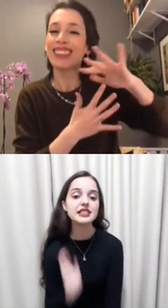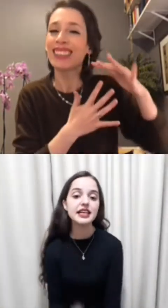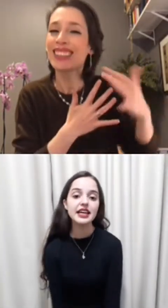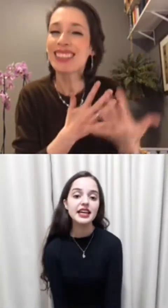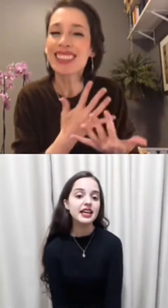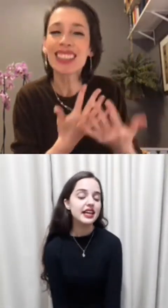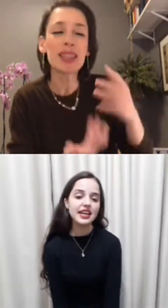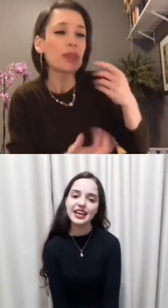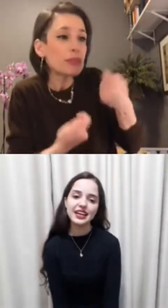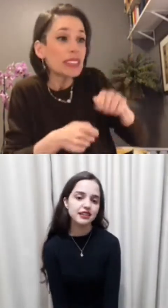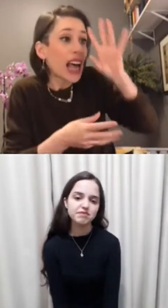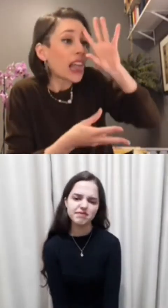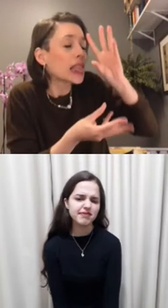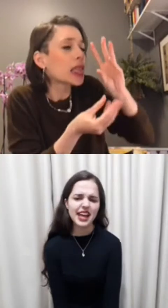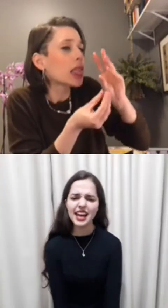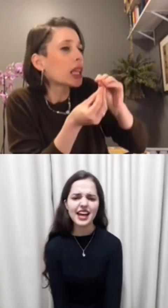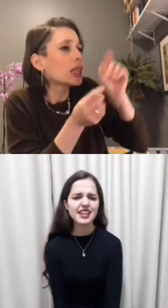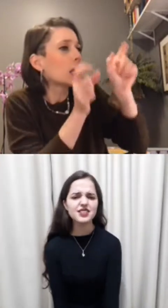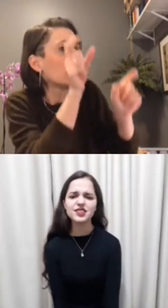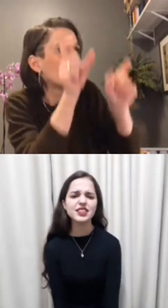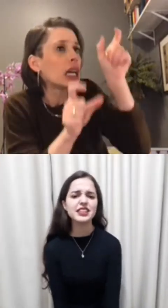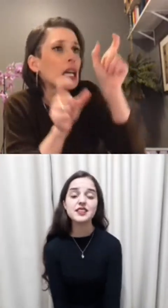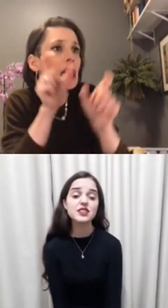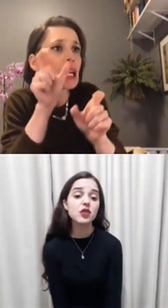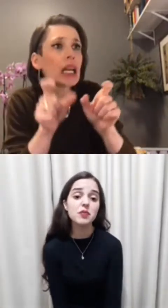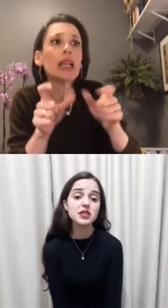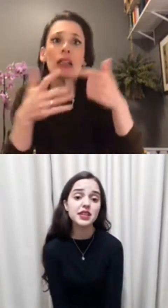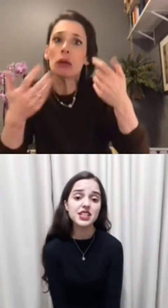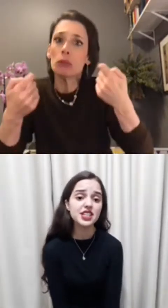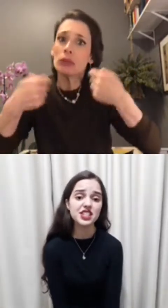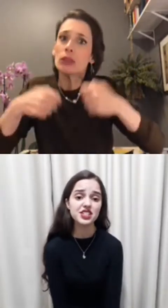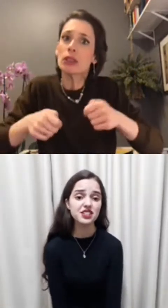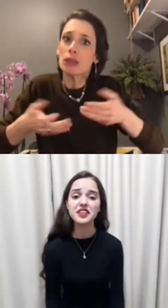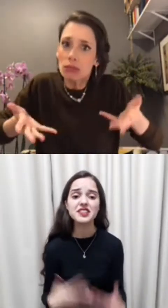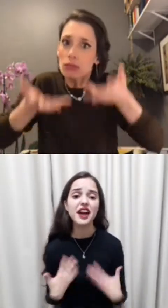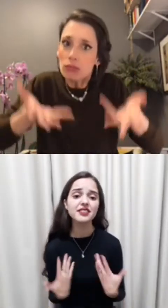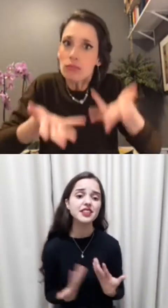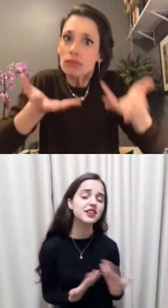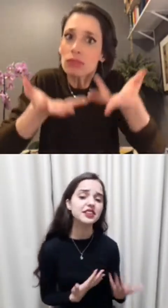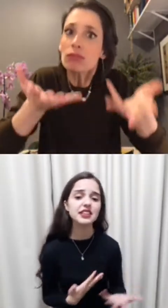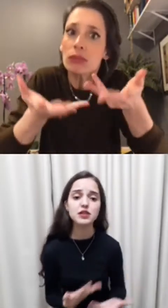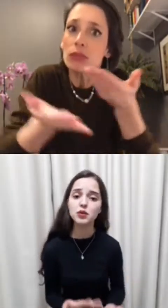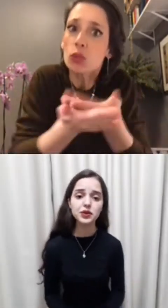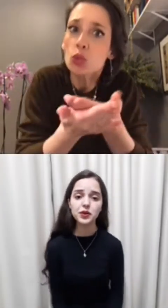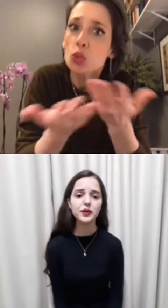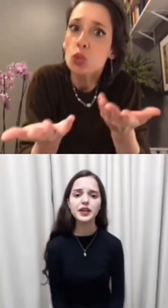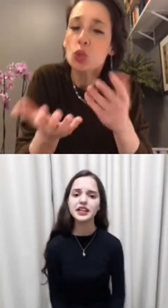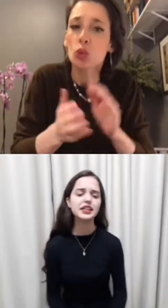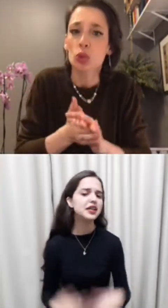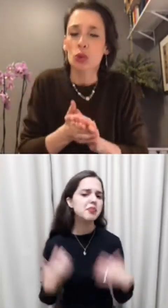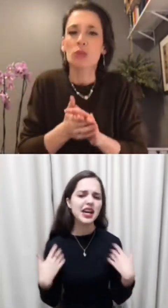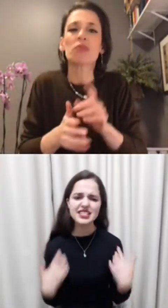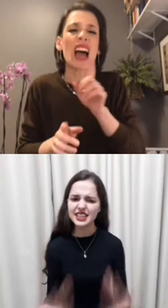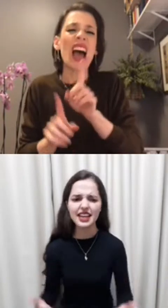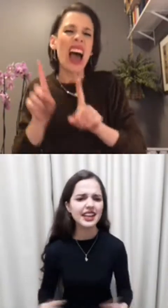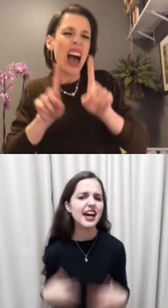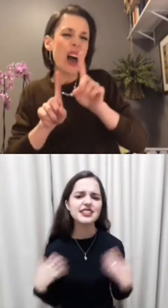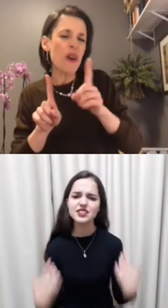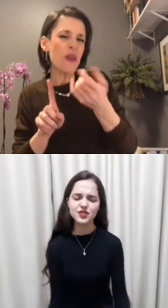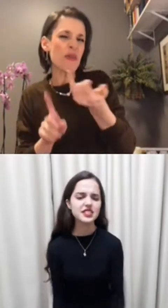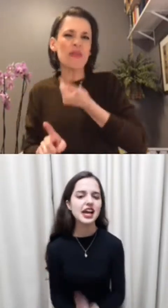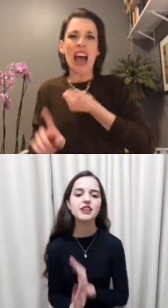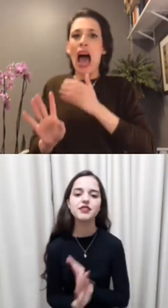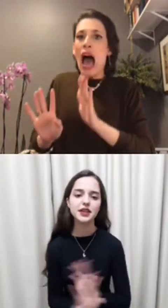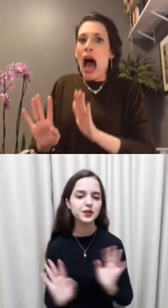delas e vai lá, estuda. Às vezes no começo muita gente acha difícil, ai, não tem coordenação motora. Basta treinar,